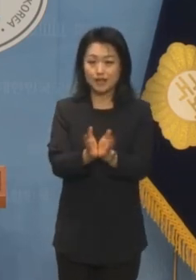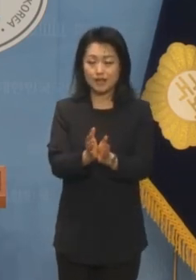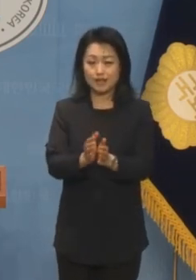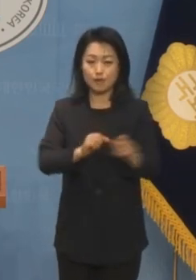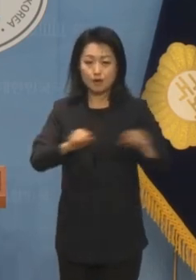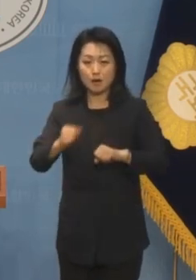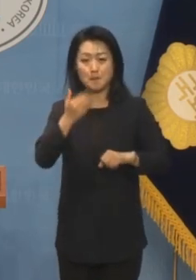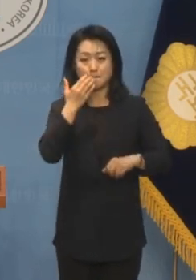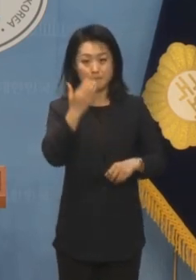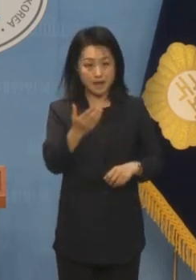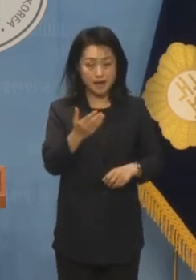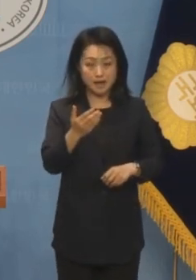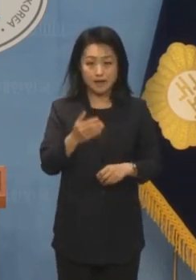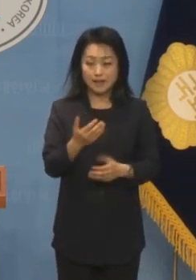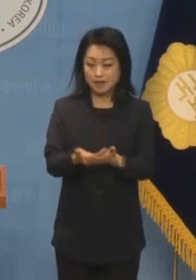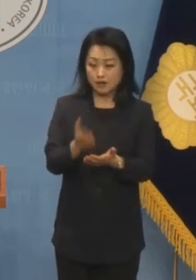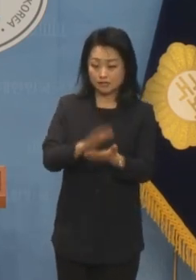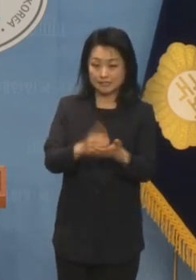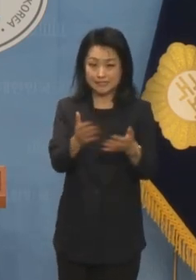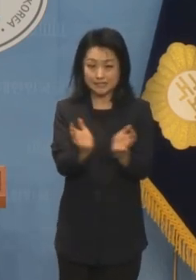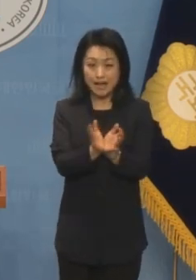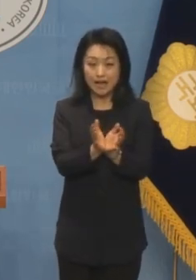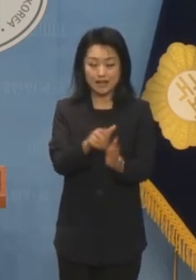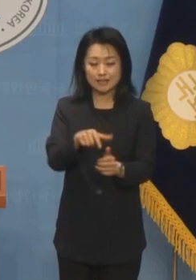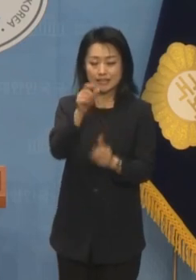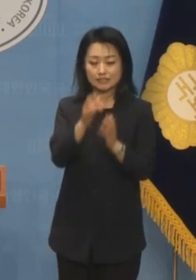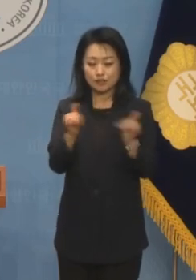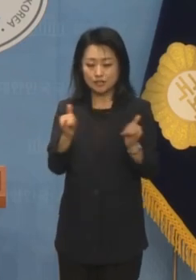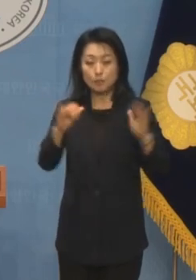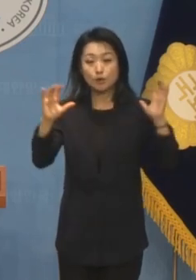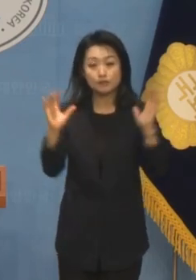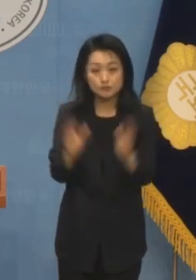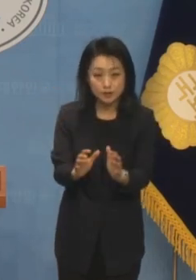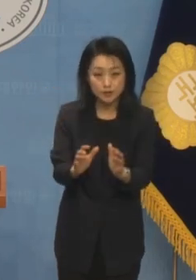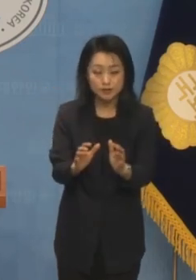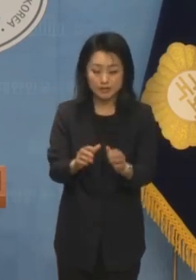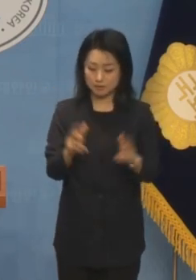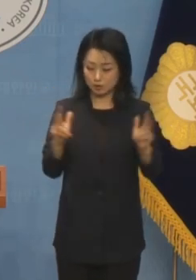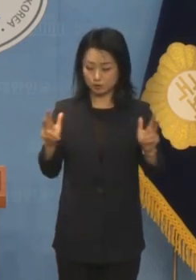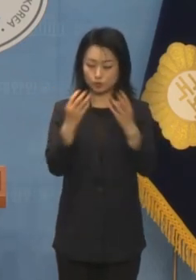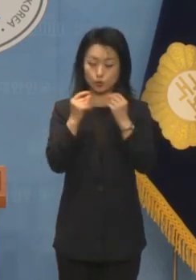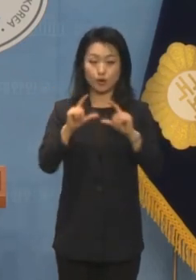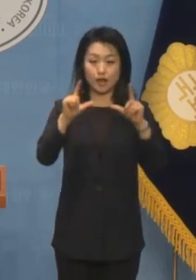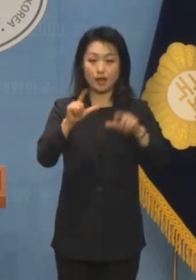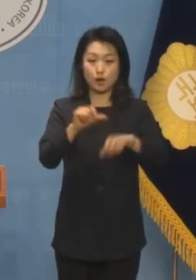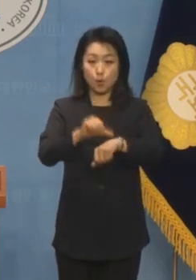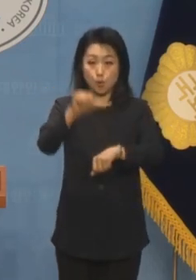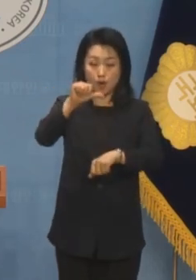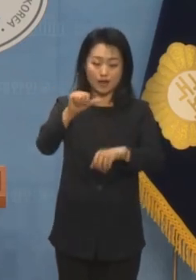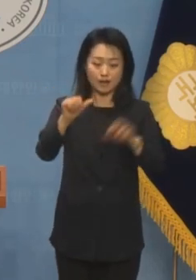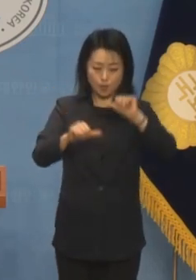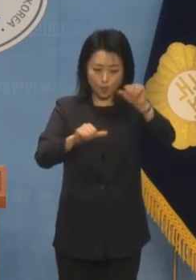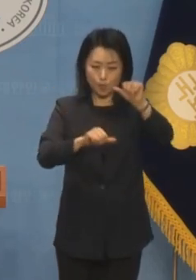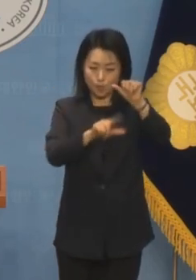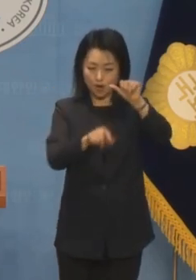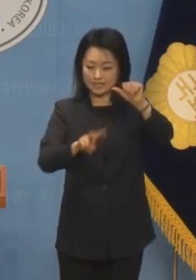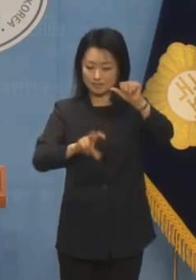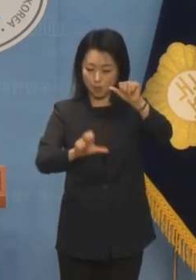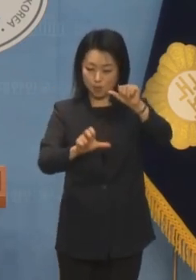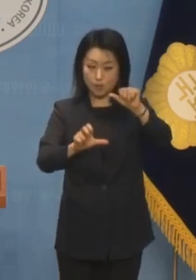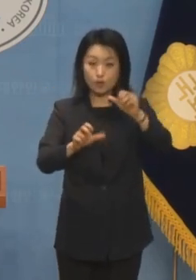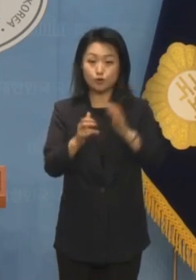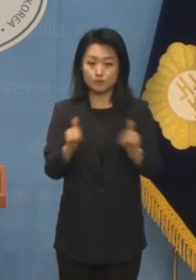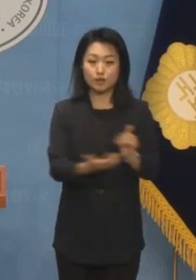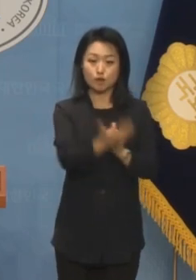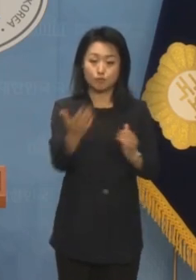조국 대표를 비롯한 혁신당 국회의원 당선인들은 모두 이번 주 토요일 5월 25일 국민 곁에